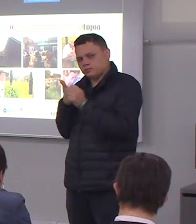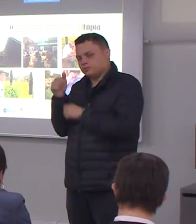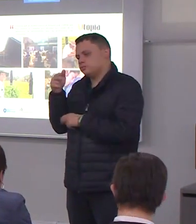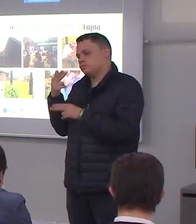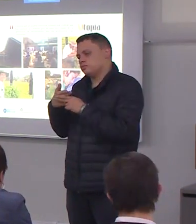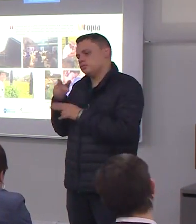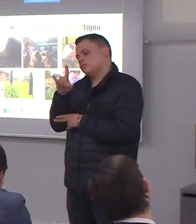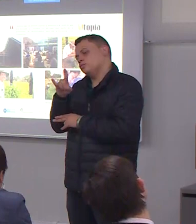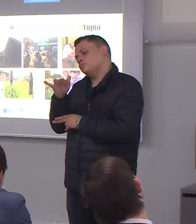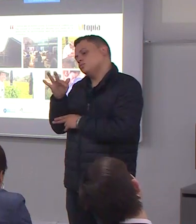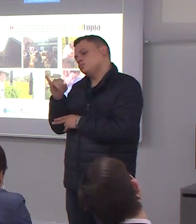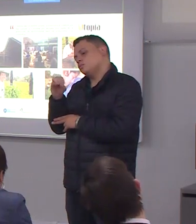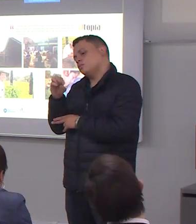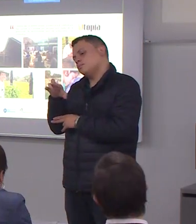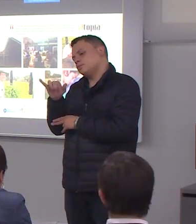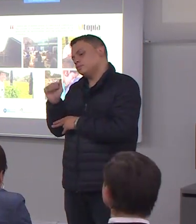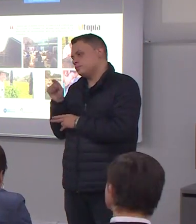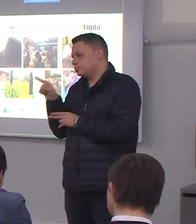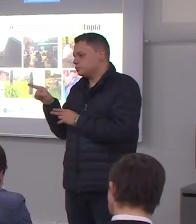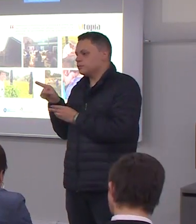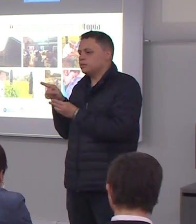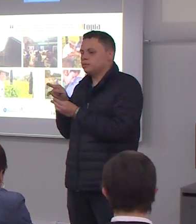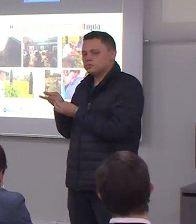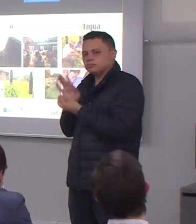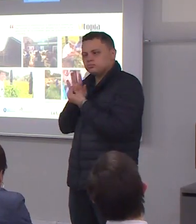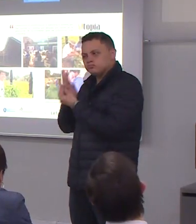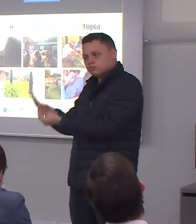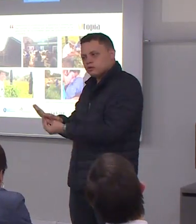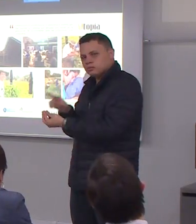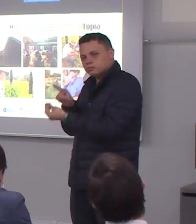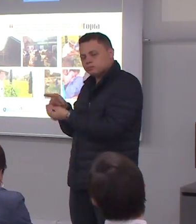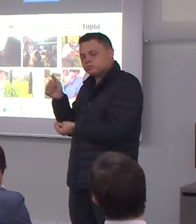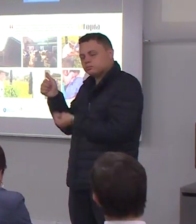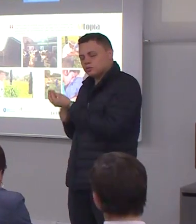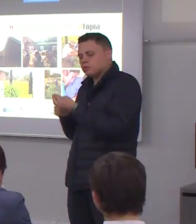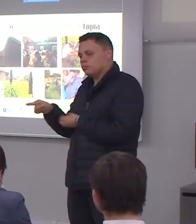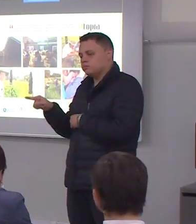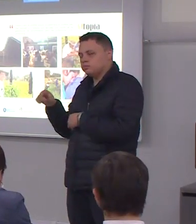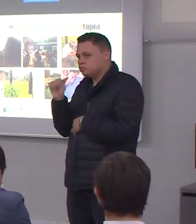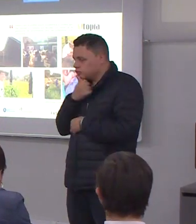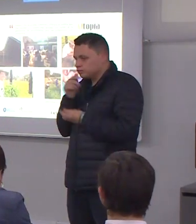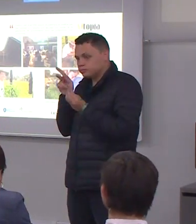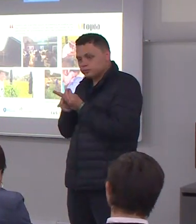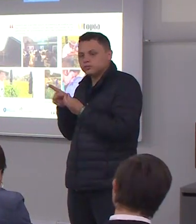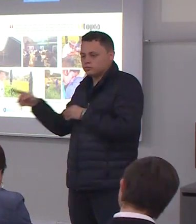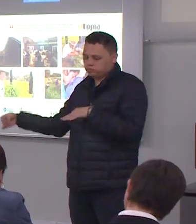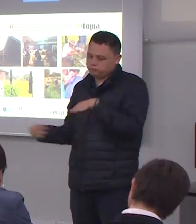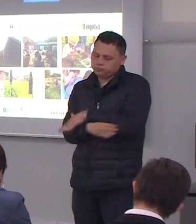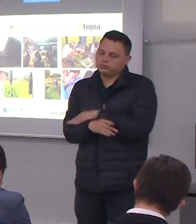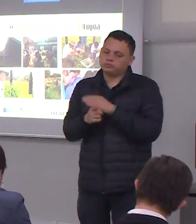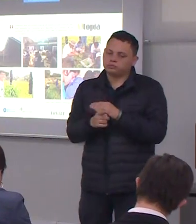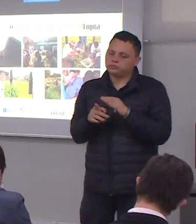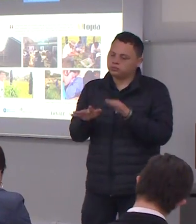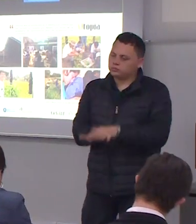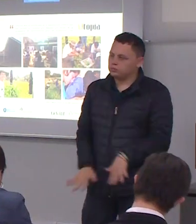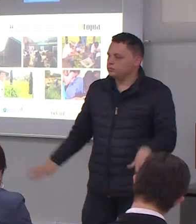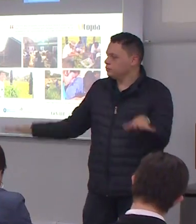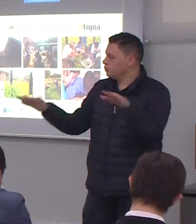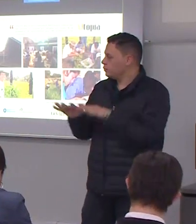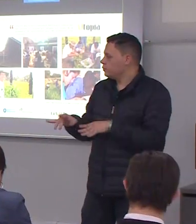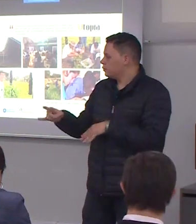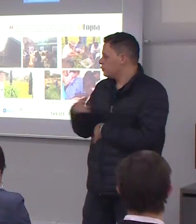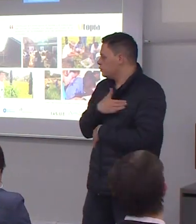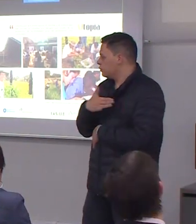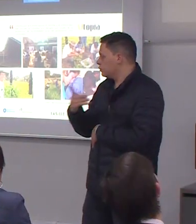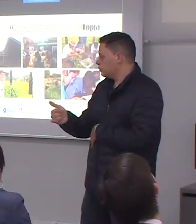chicos que han sido víctimas del desplazamiento forzado que llegan a un campus en la ciudad